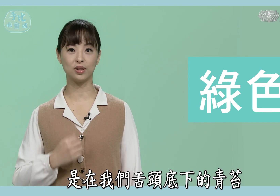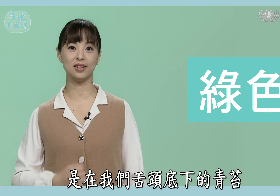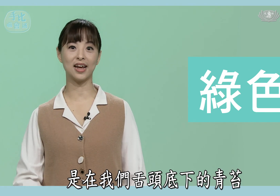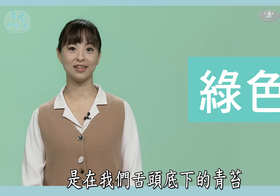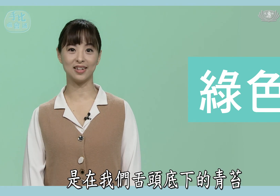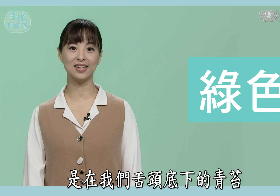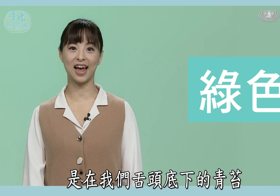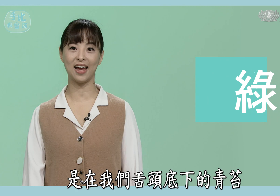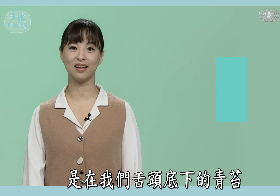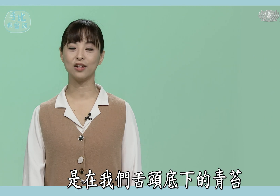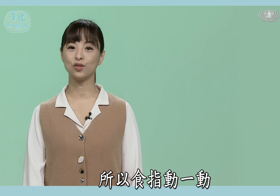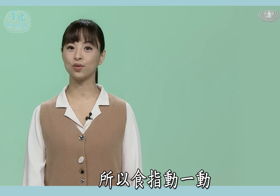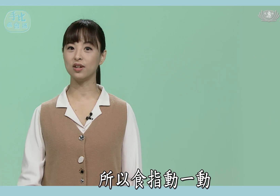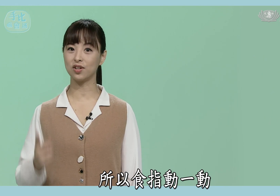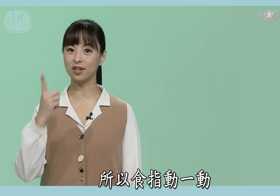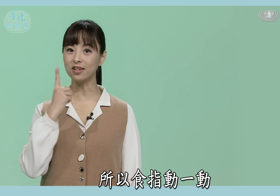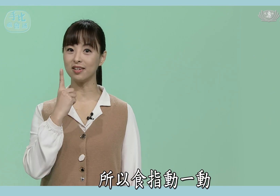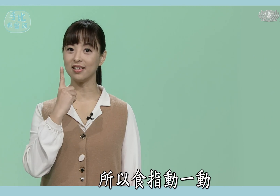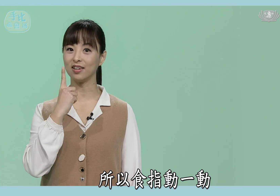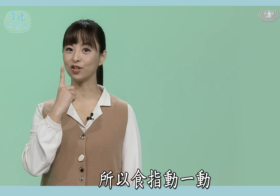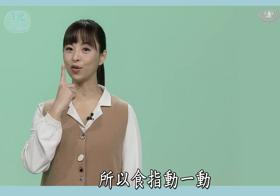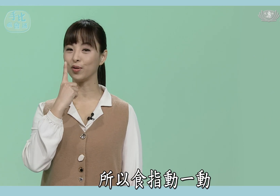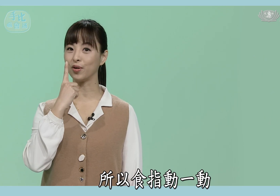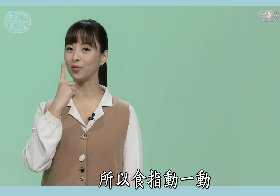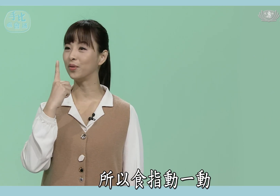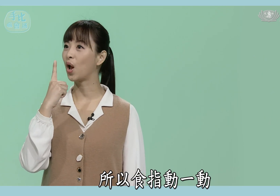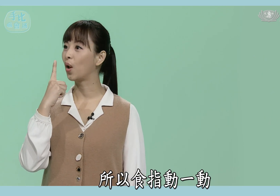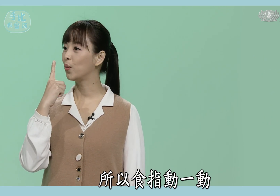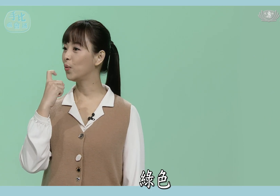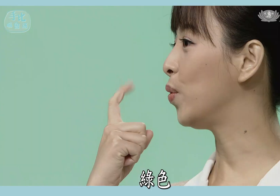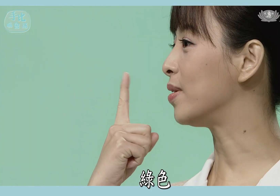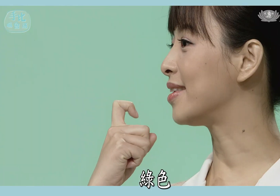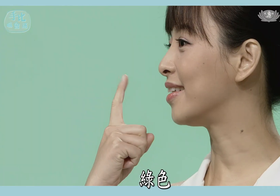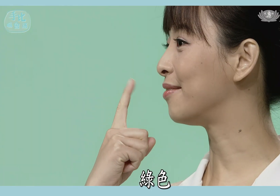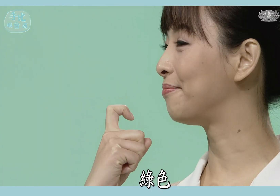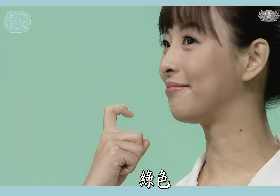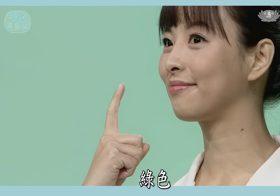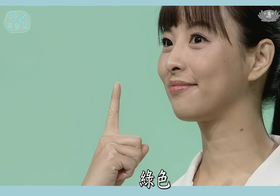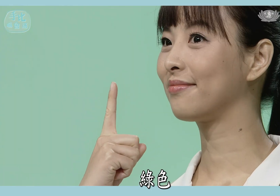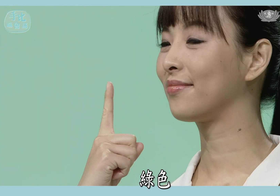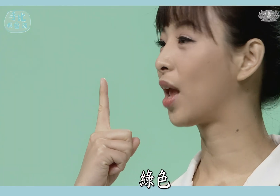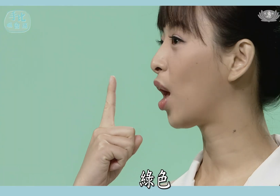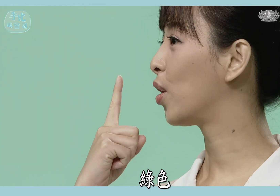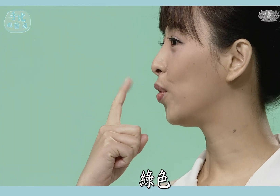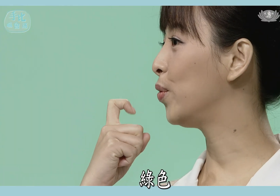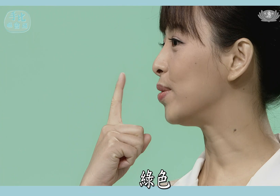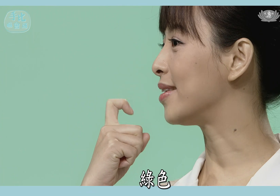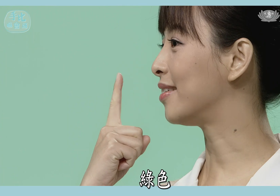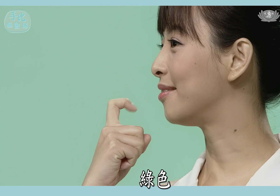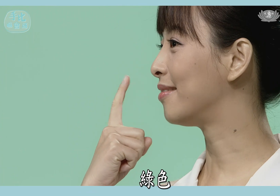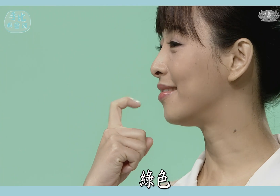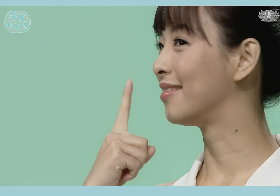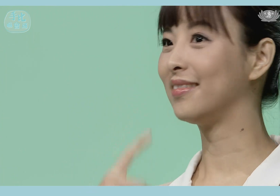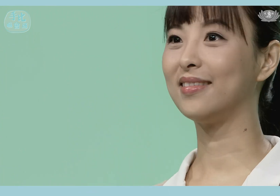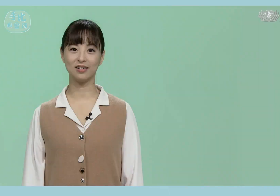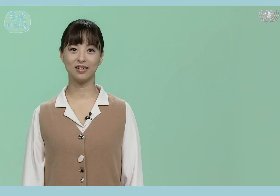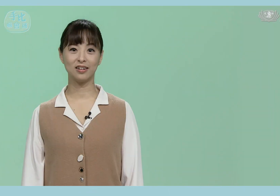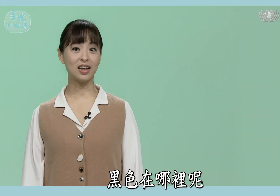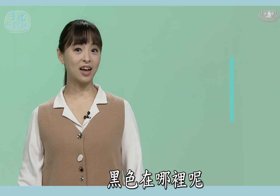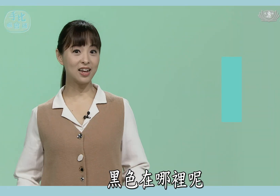下的青苔，所以食指呢动一动，绿色，绿色。但黑色